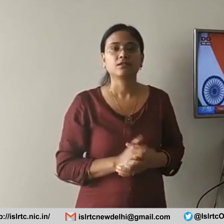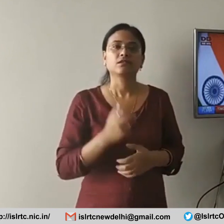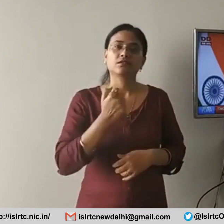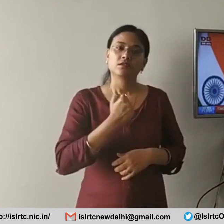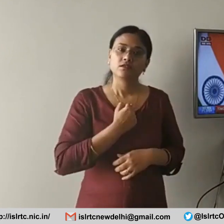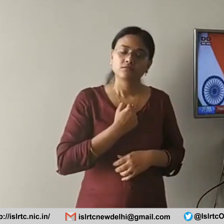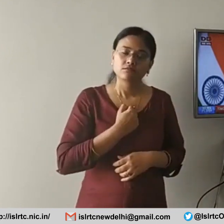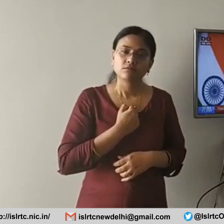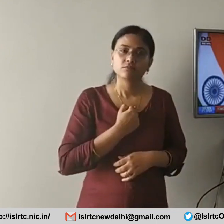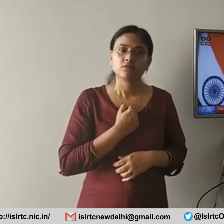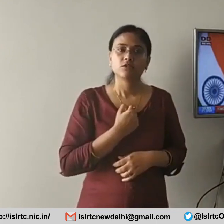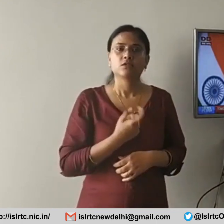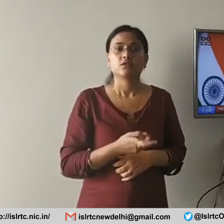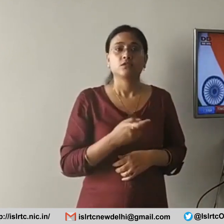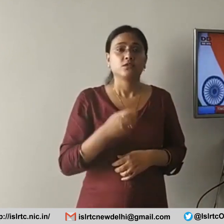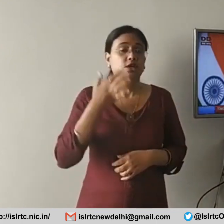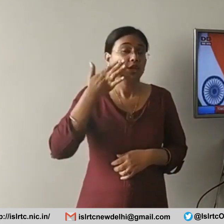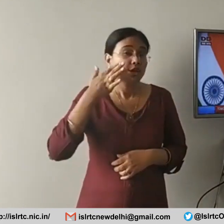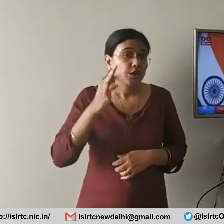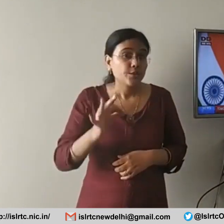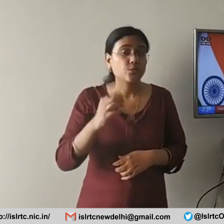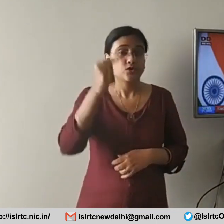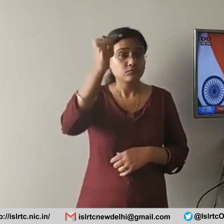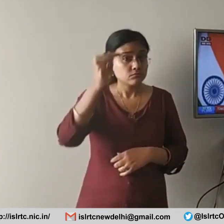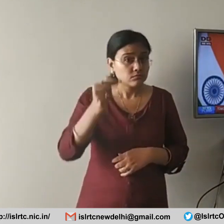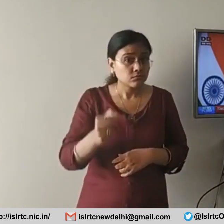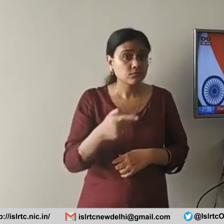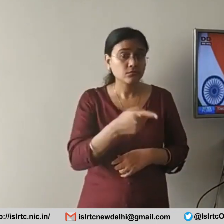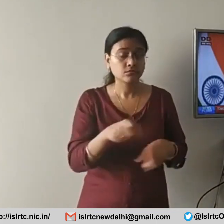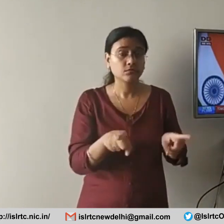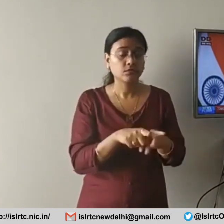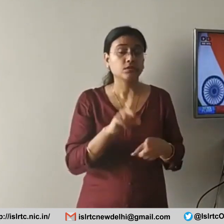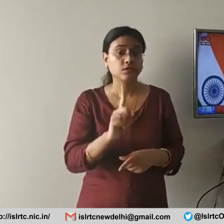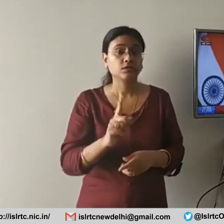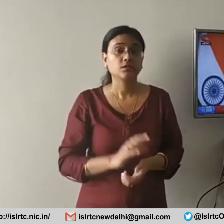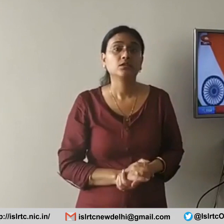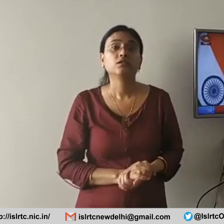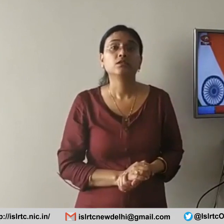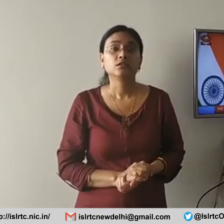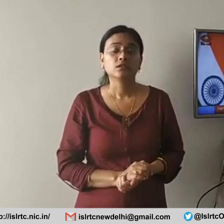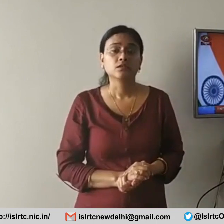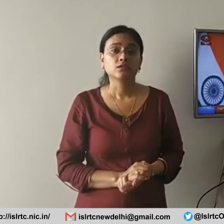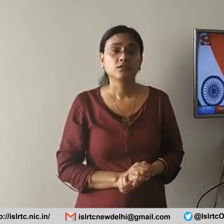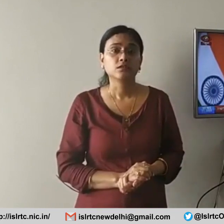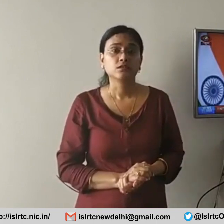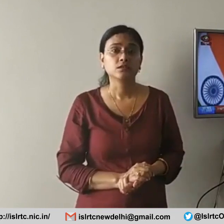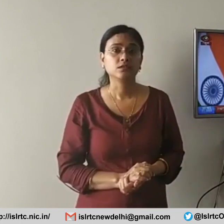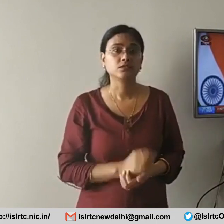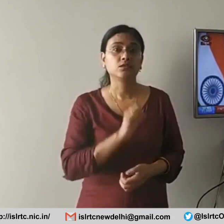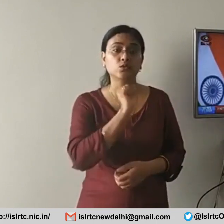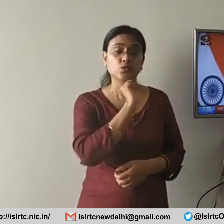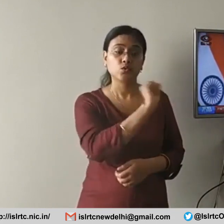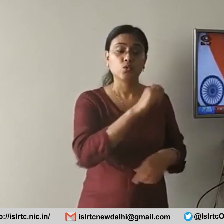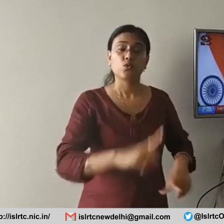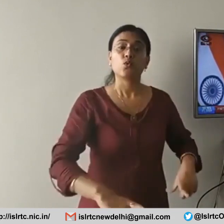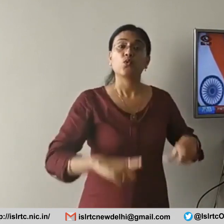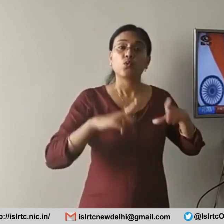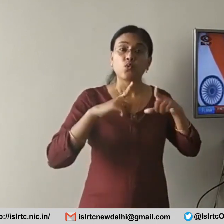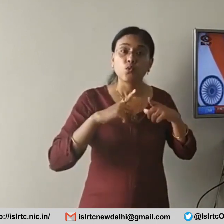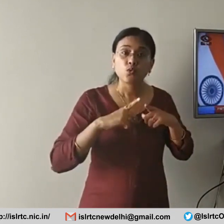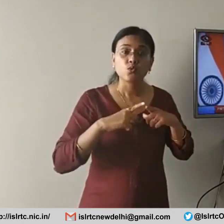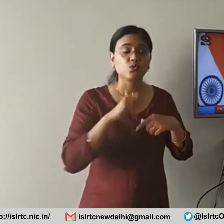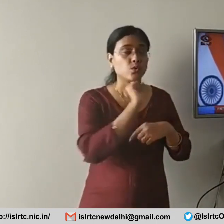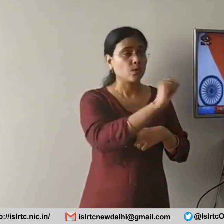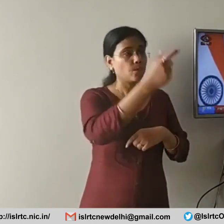मेरी सर्वोच्च प्राथमिकताओं में एक इनके जीवन में आई मुश्किल